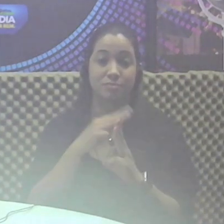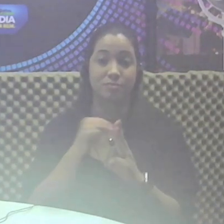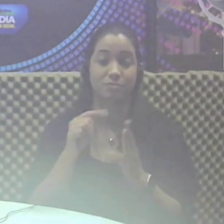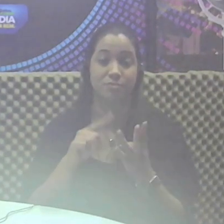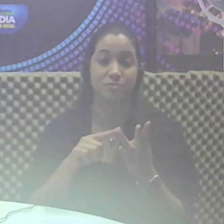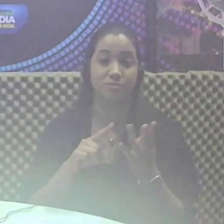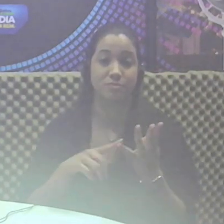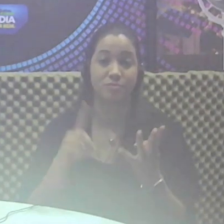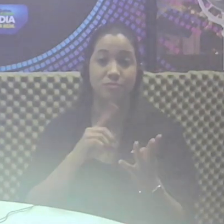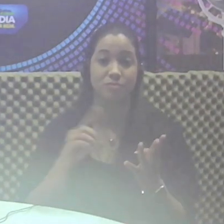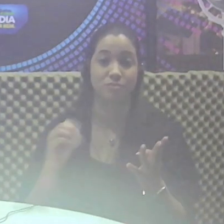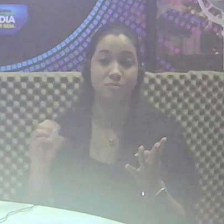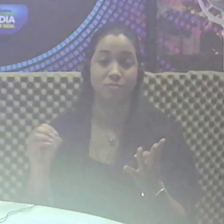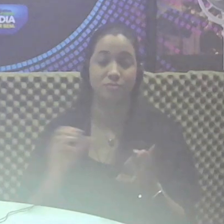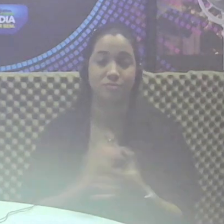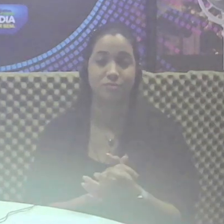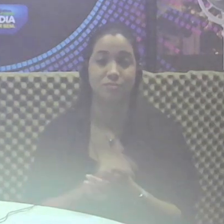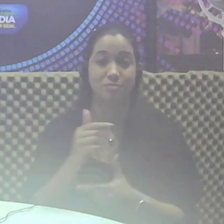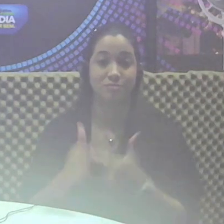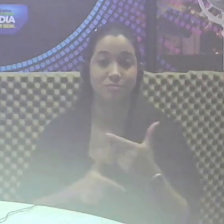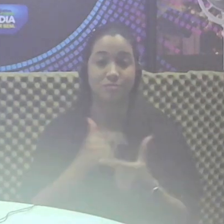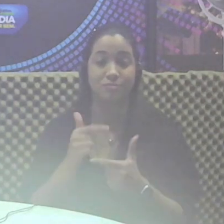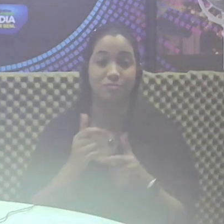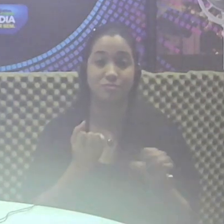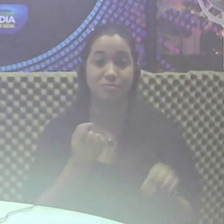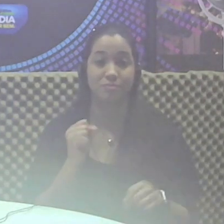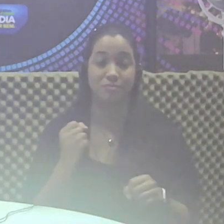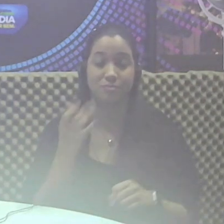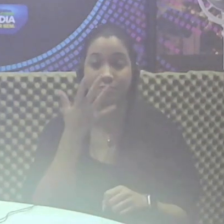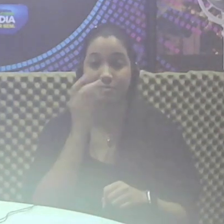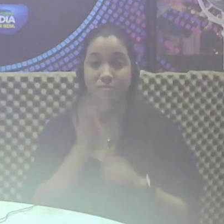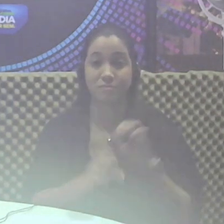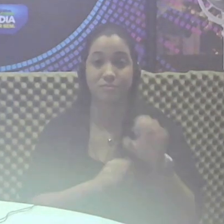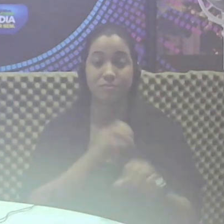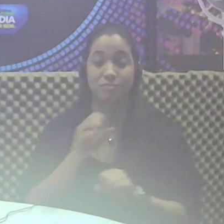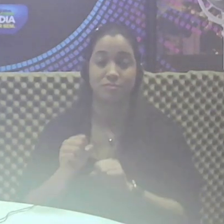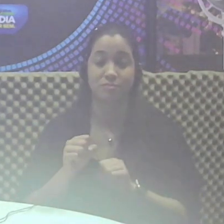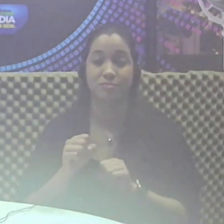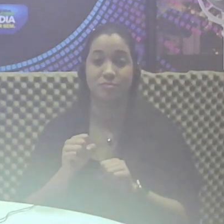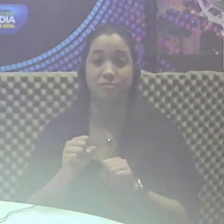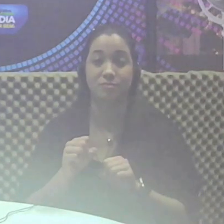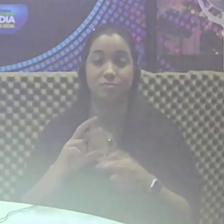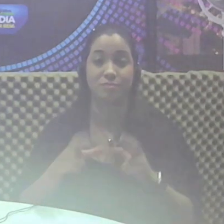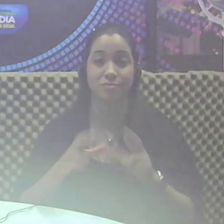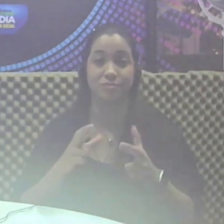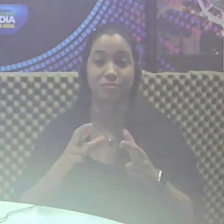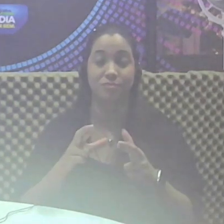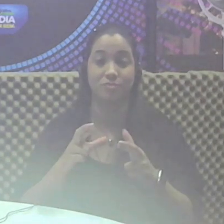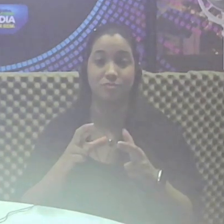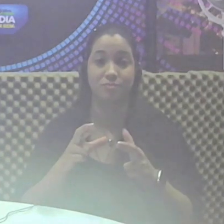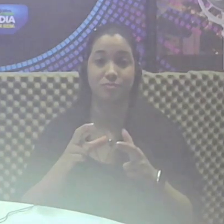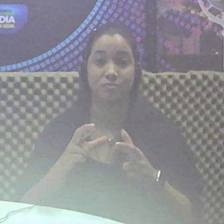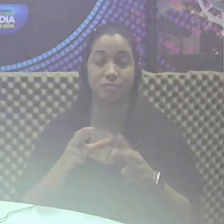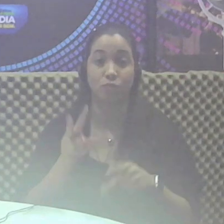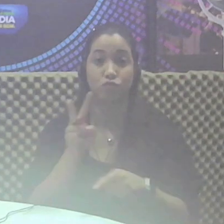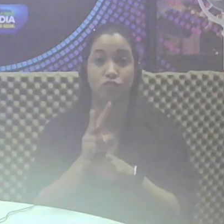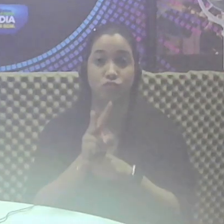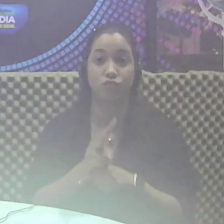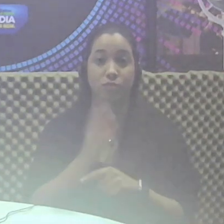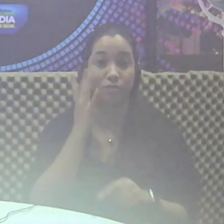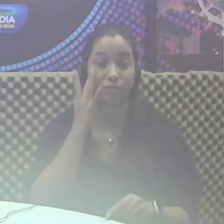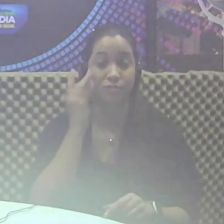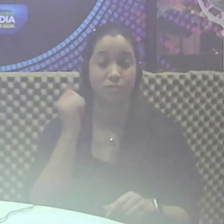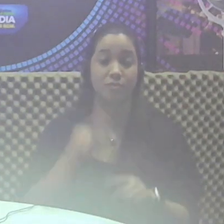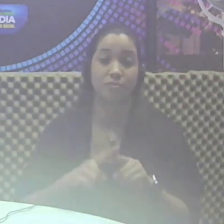o Zoológico. Os serviços de varrição e coleta de lixo e coleta seletiva estarão em regime de plantão amanhã,